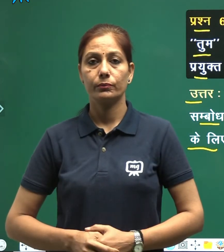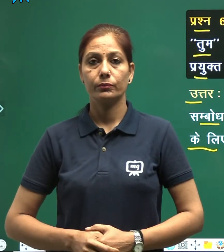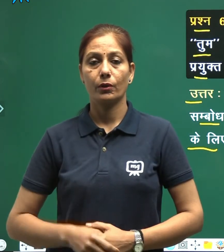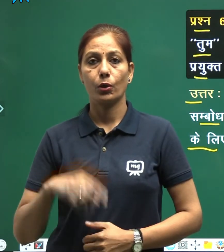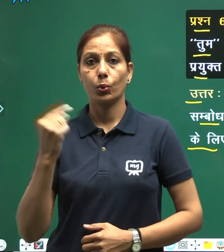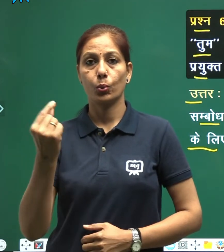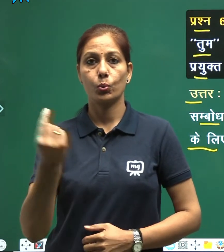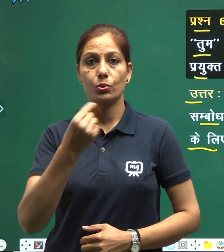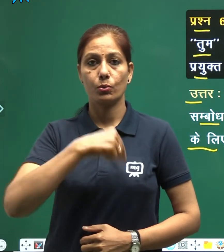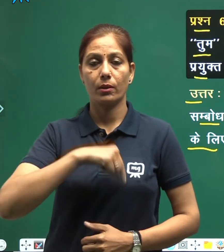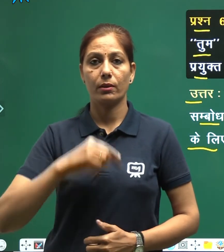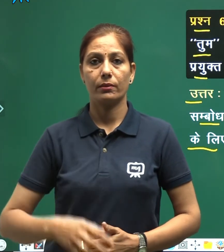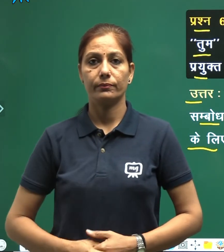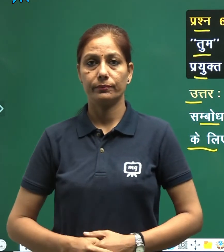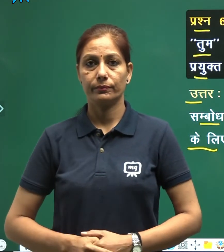प्रयुक्त हुआ है।